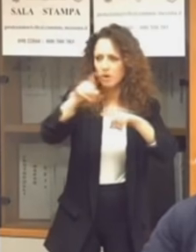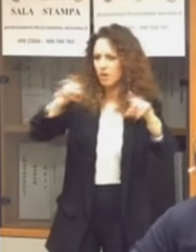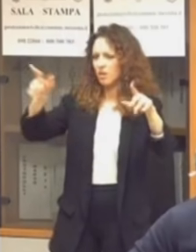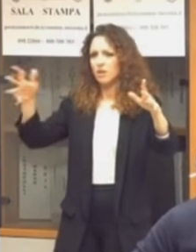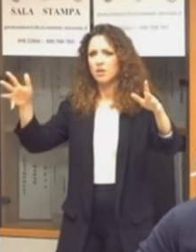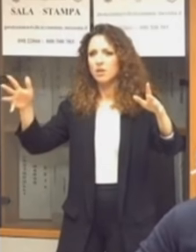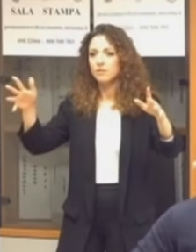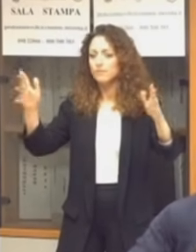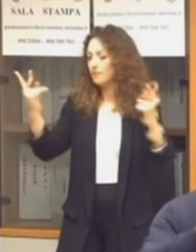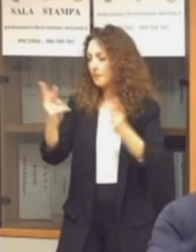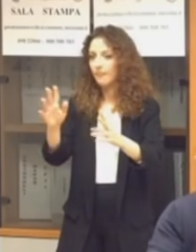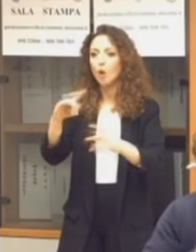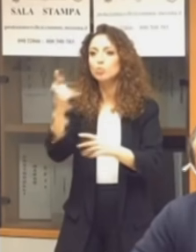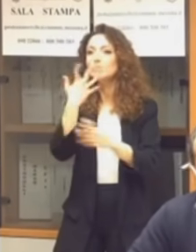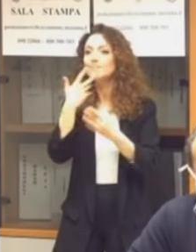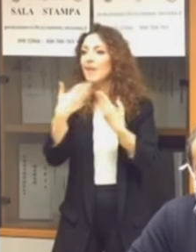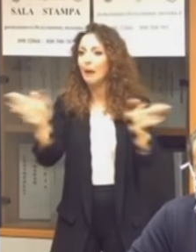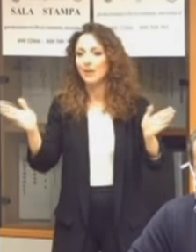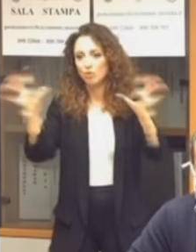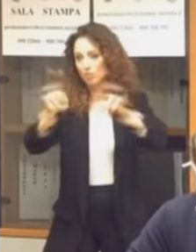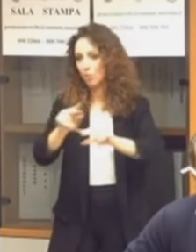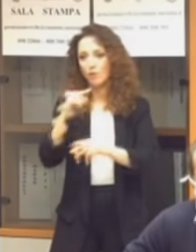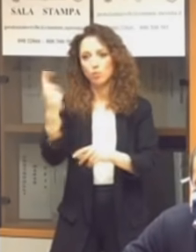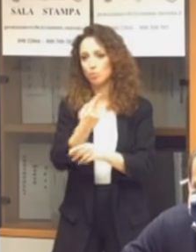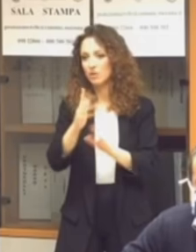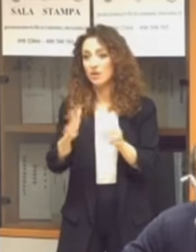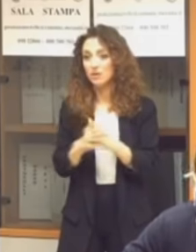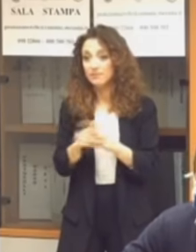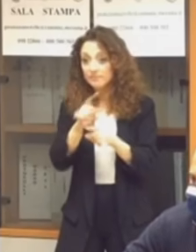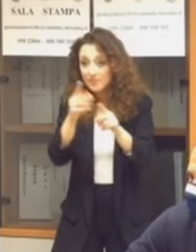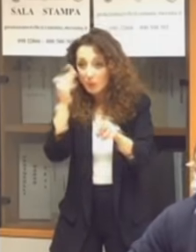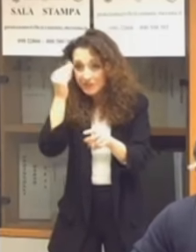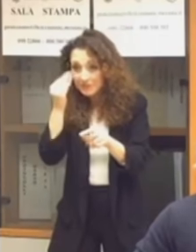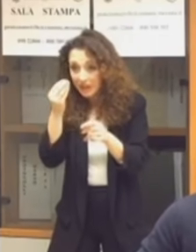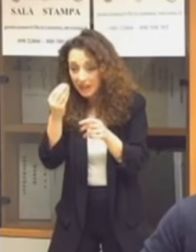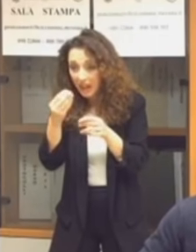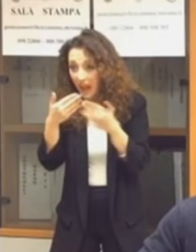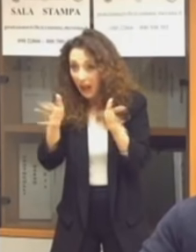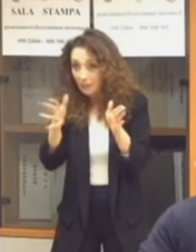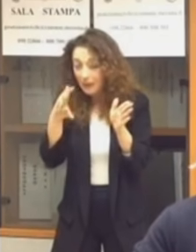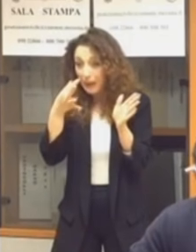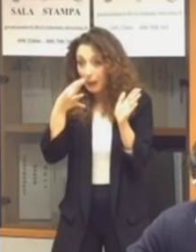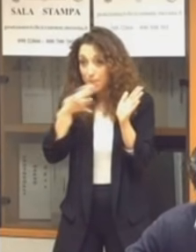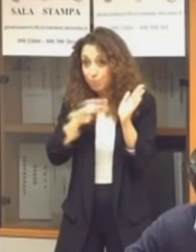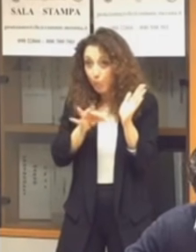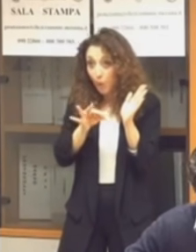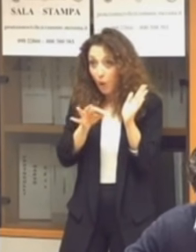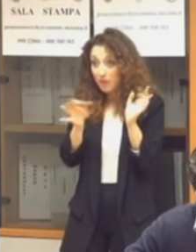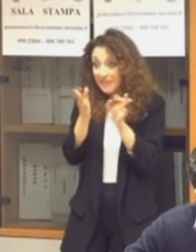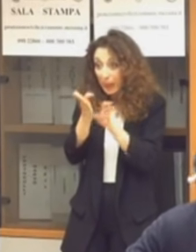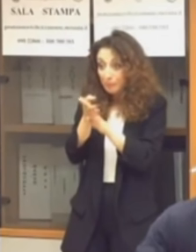vogliamo riaprire. Ma voi pensate che si può riaprire senza avere gli accorgimenti